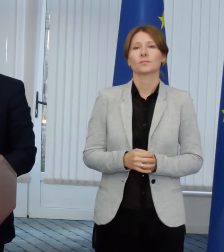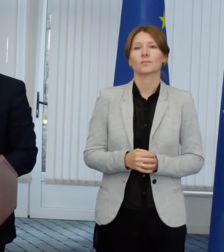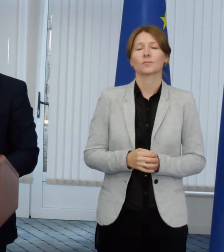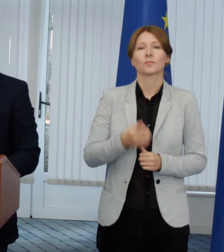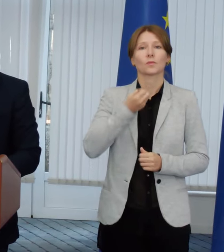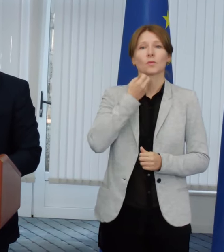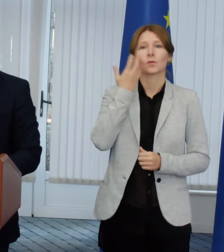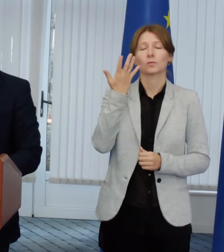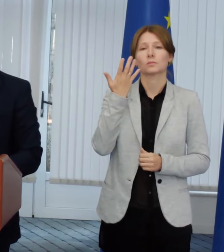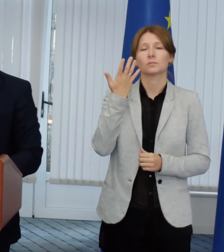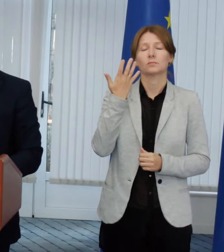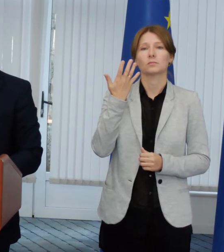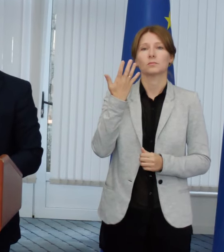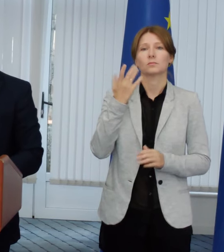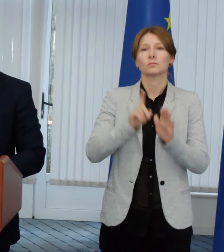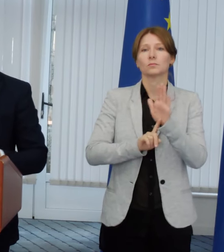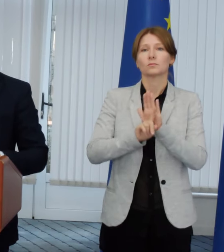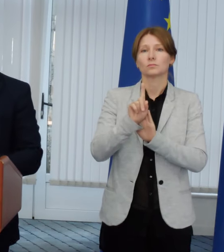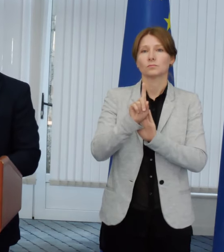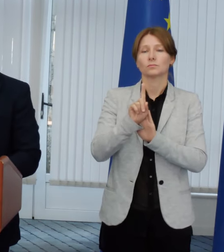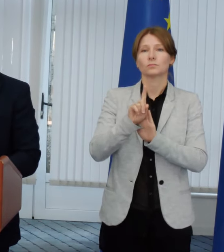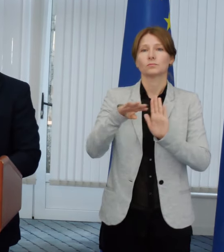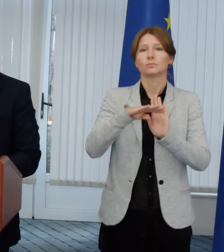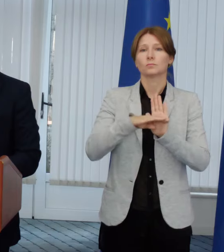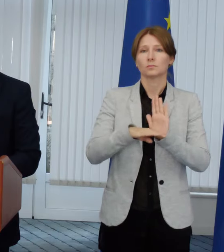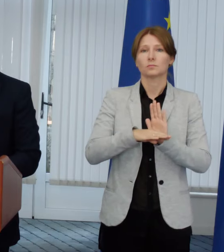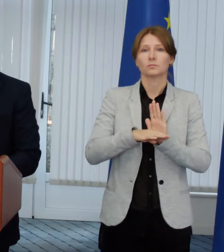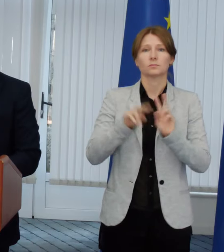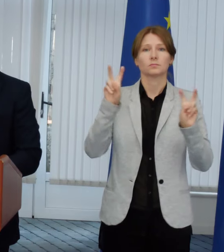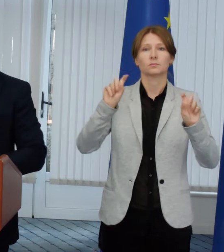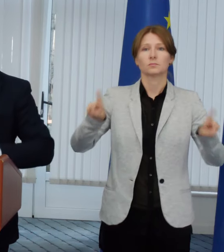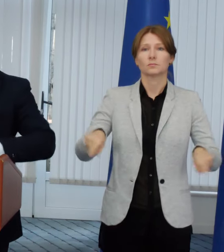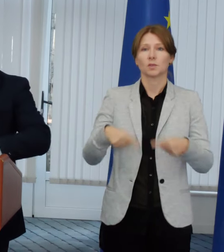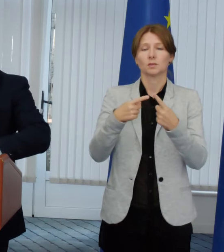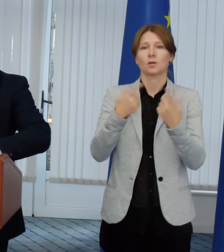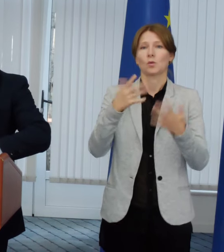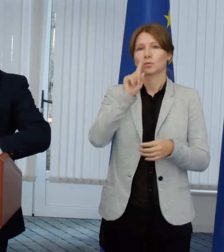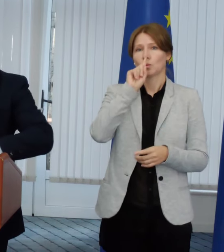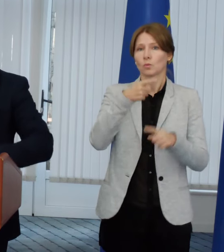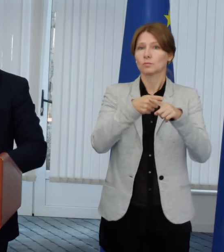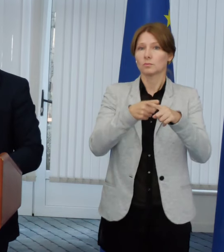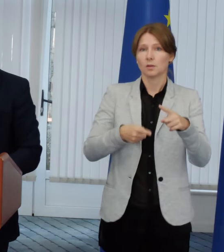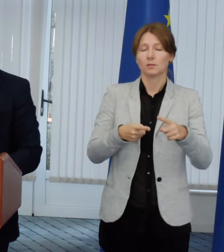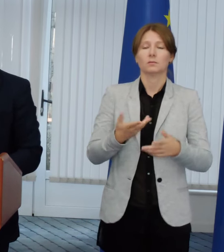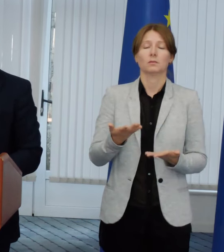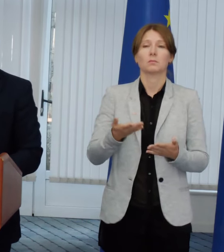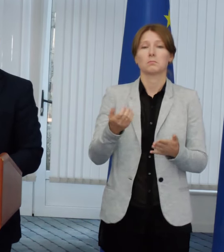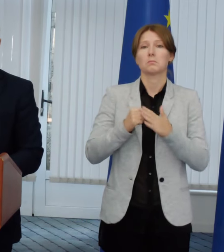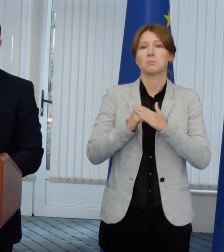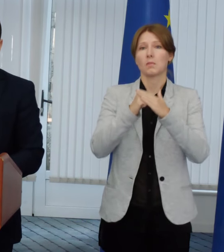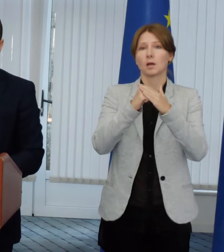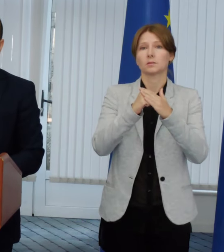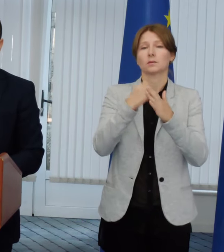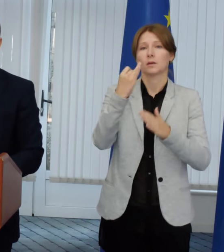Atunci când am lansat reforma Restart, acum un an și jumătate, am spus că ideea de bază a acestei